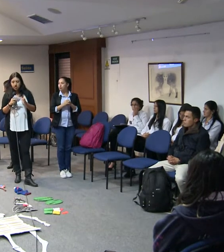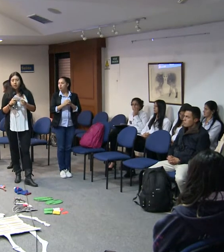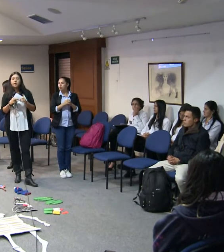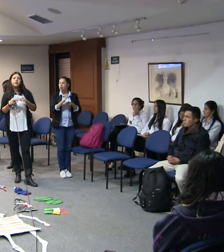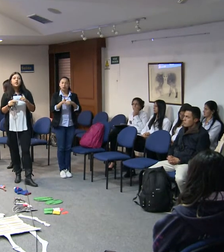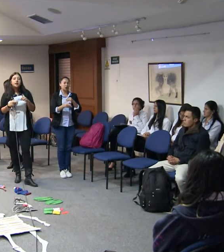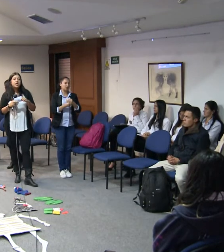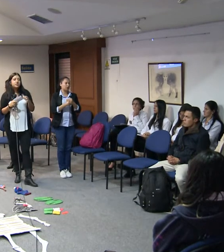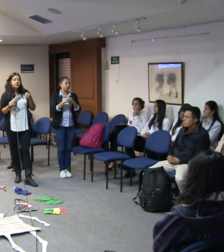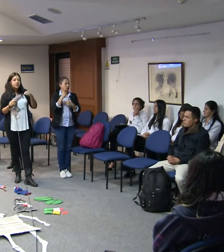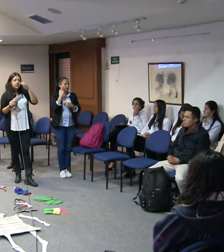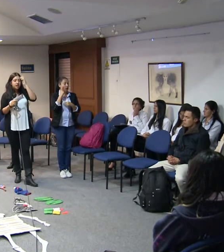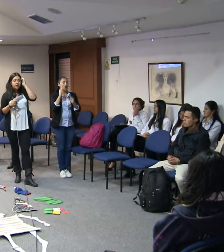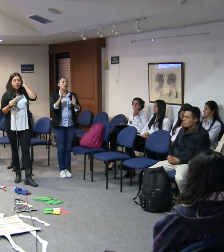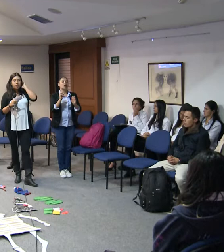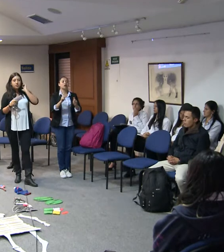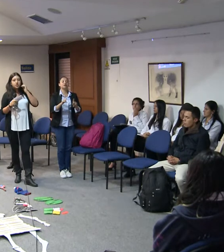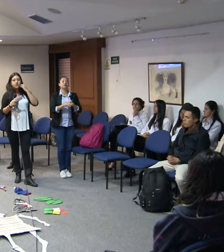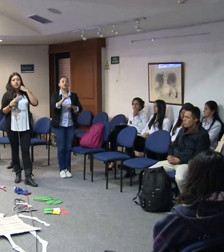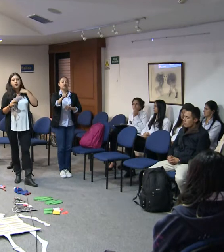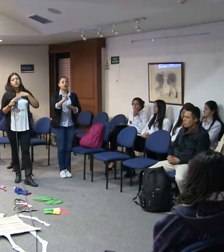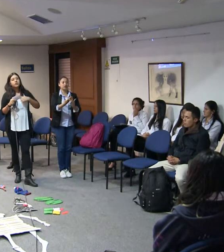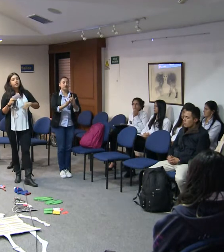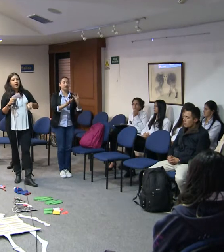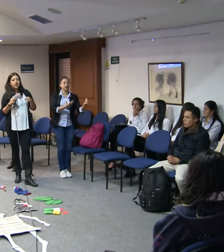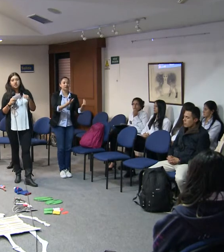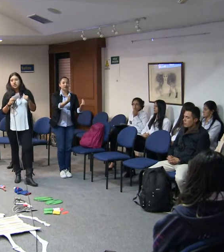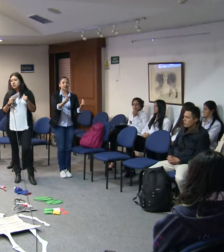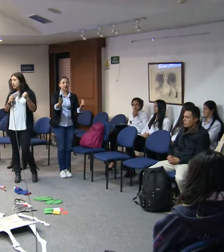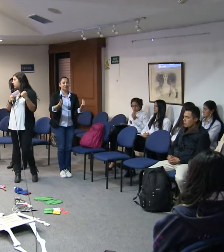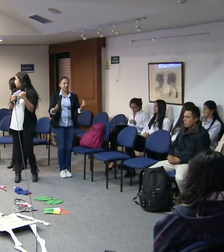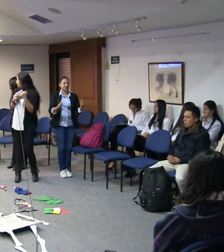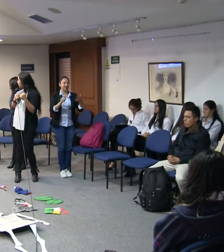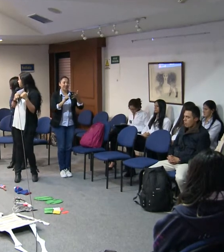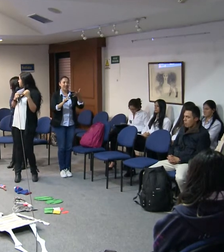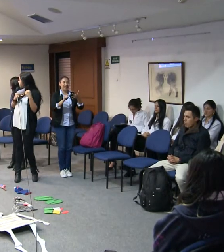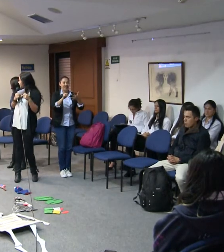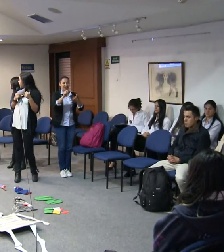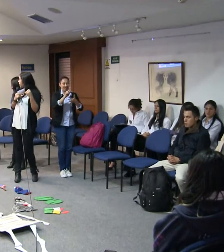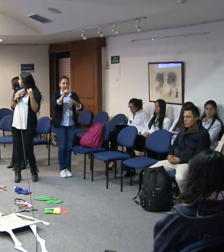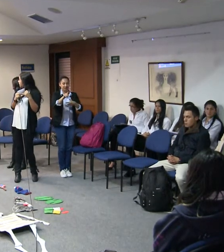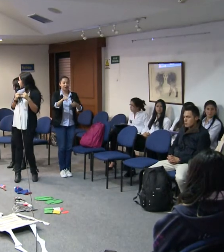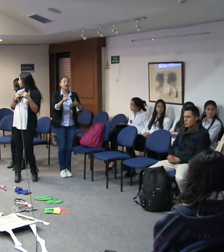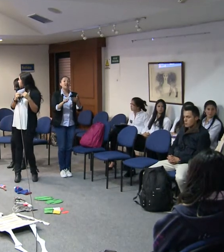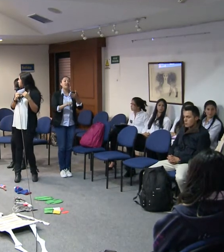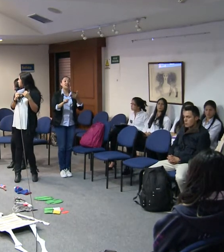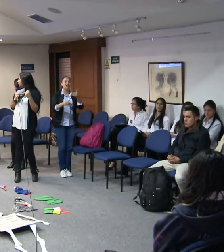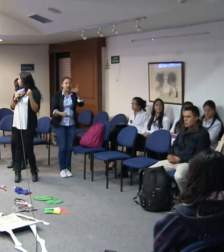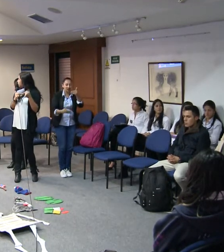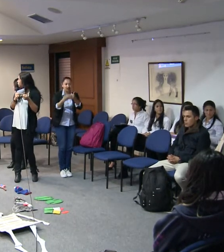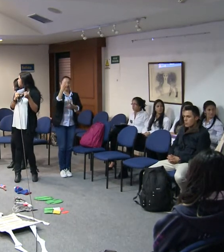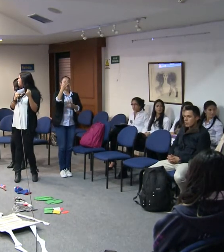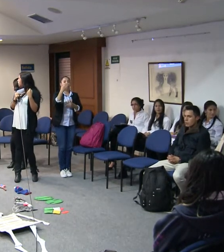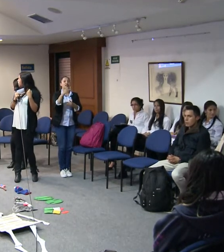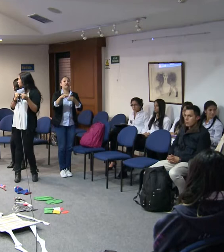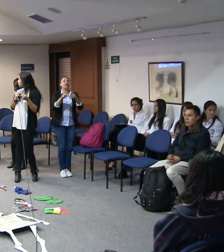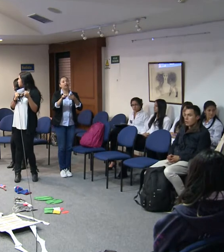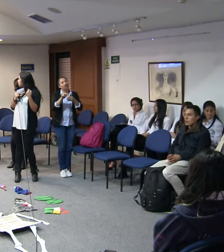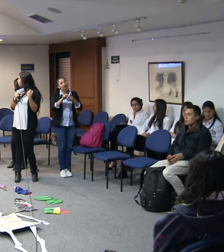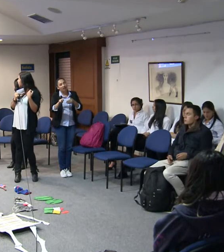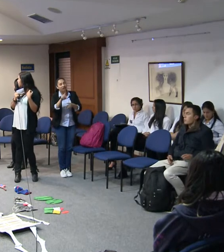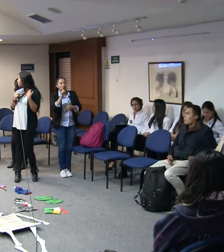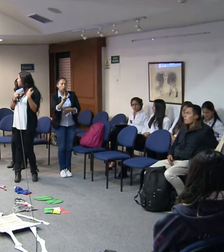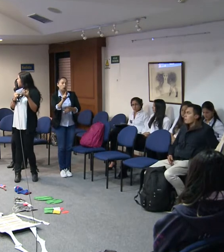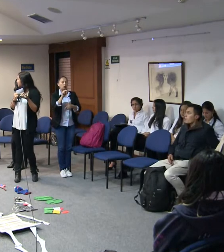es, estos están divididos en ciertos niveles. Nivel inicial, habilidades, nivel 1, nivel